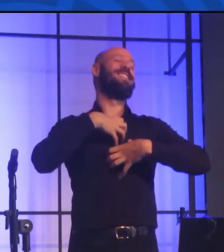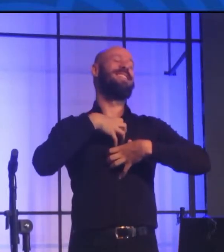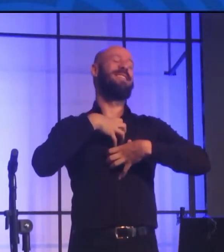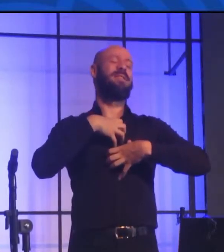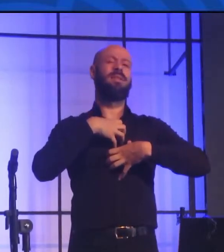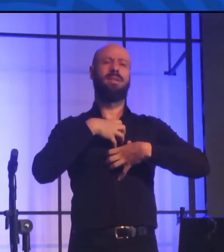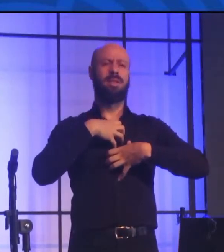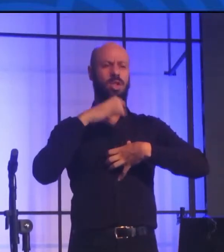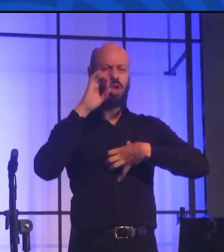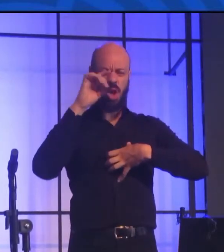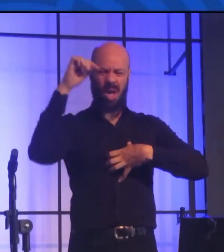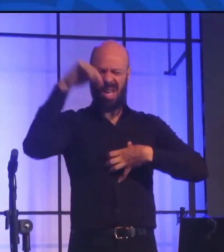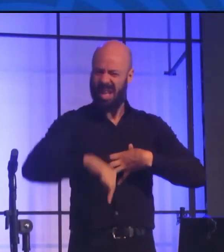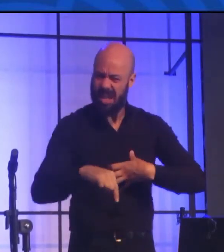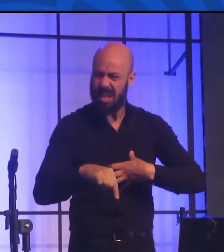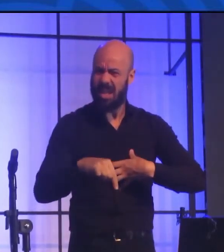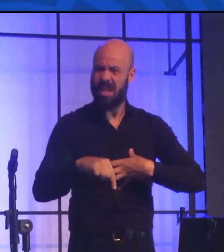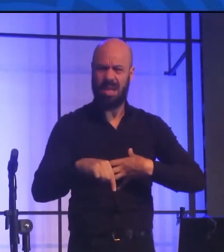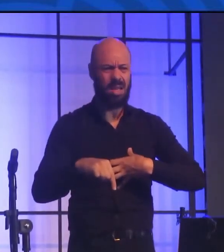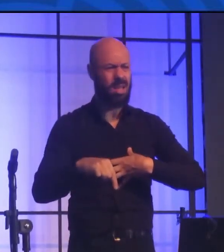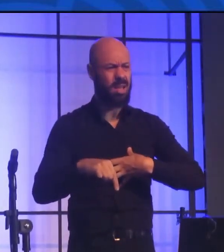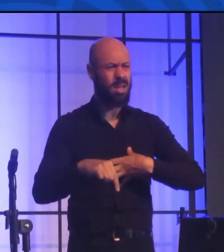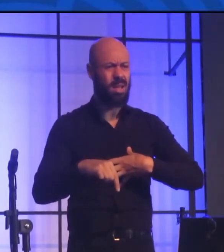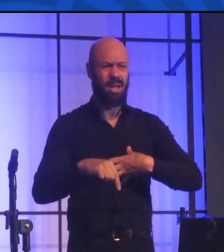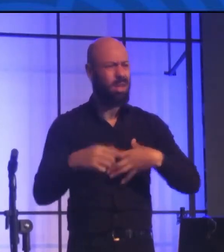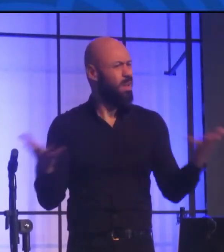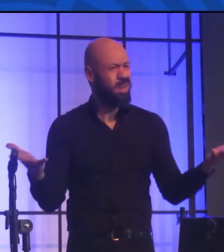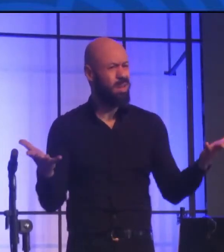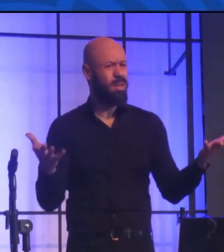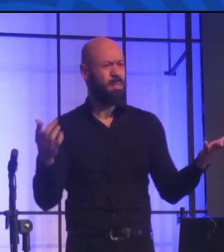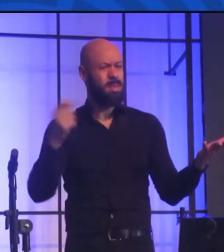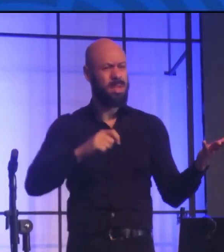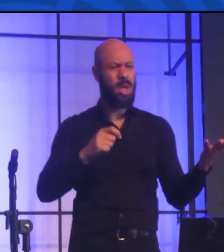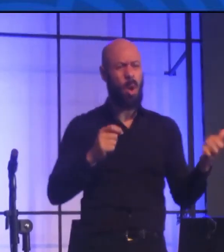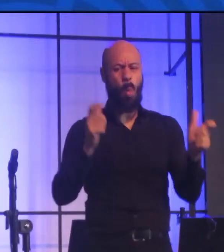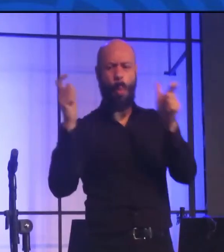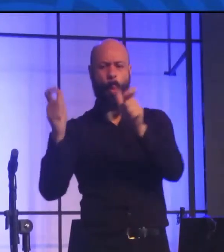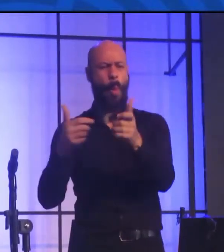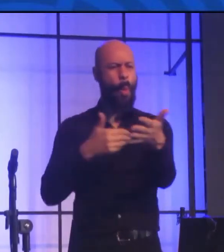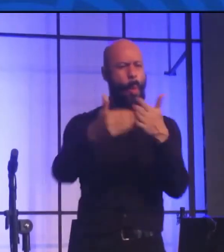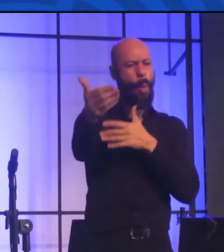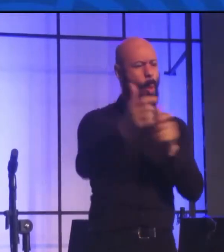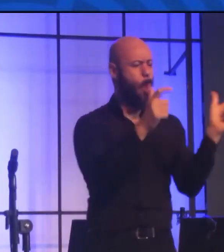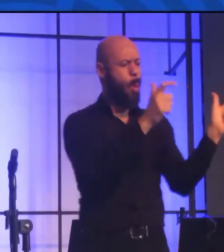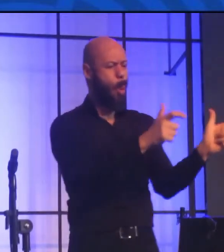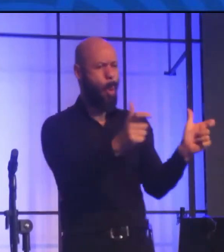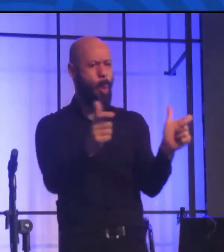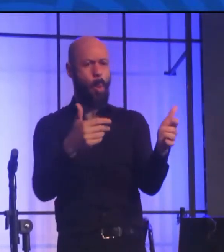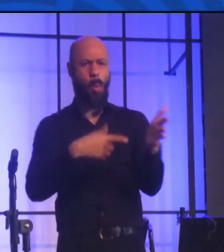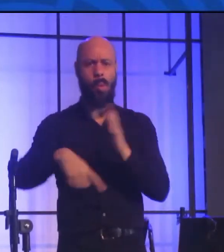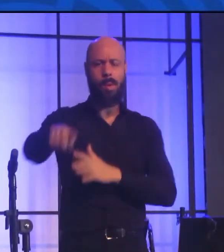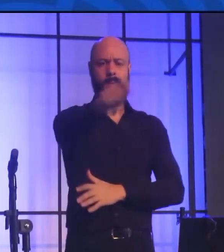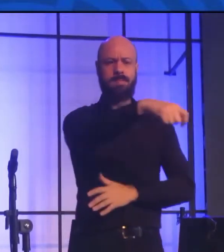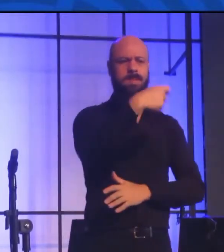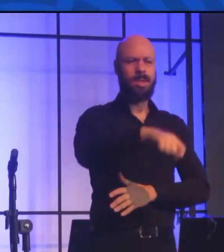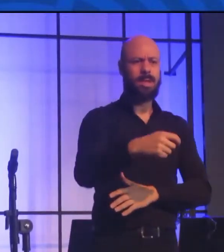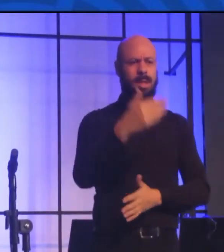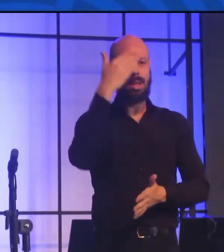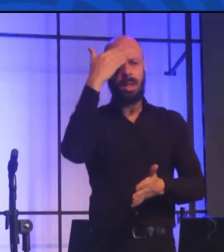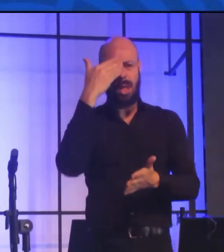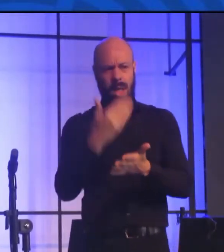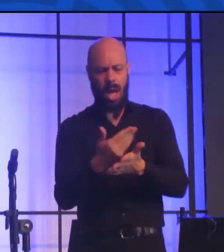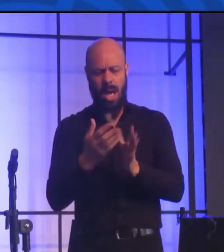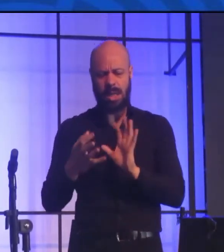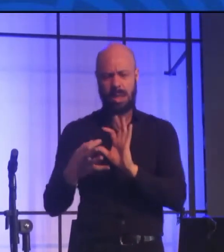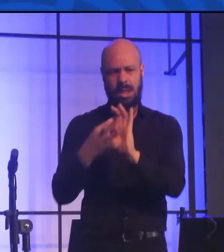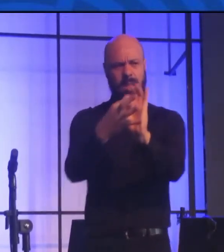pequeno. Expanda a sua expectativa, a sua perspectiva da presença de Deus. Porque Deus não está esperando que você venha